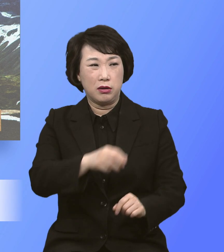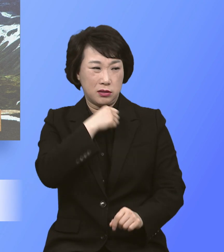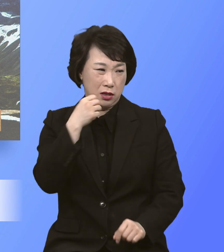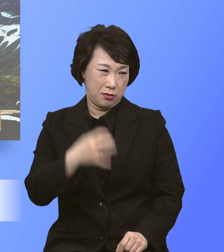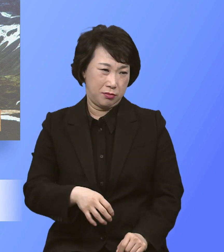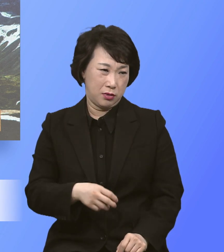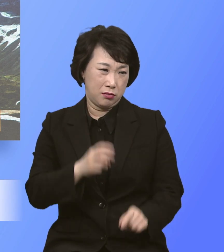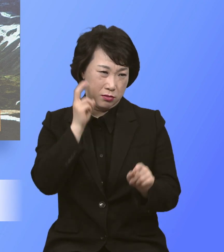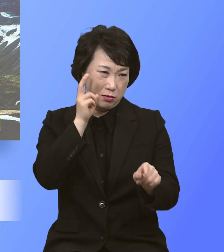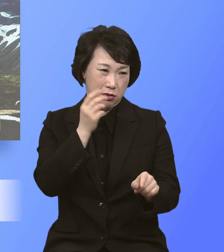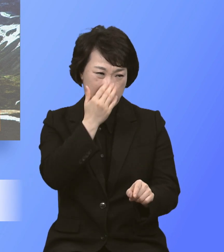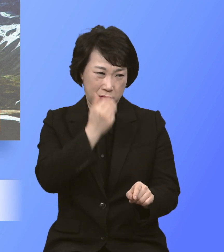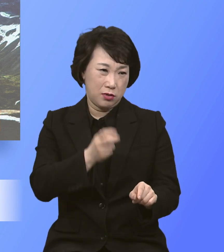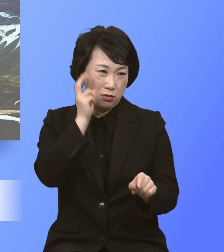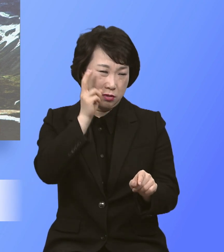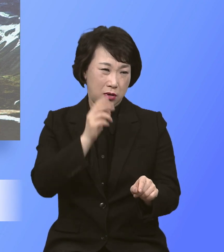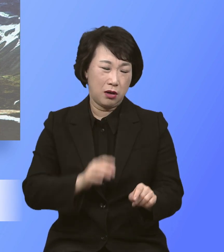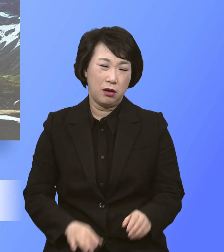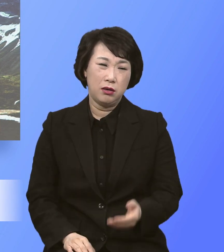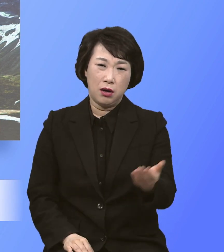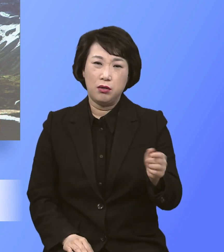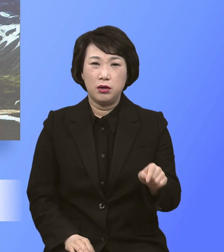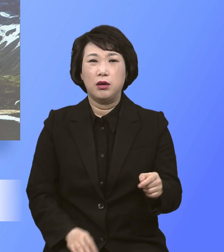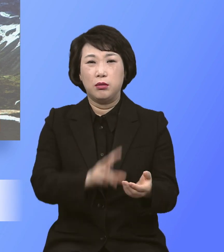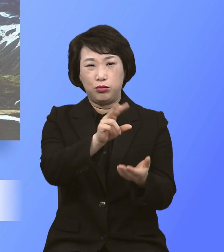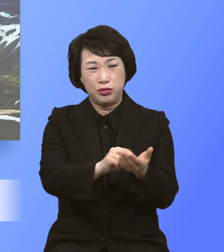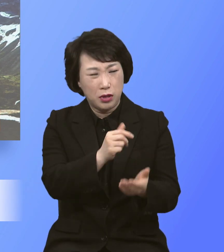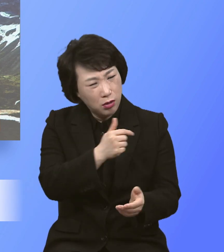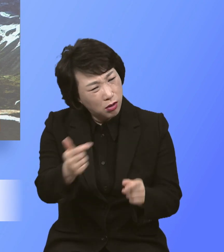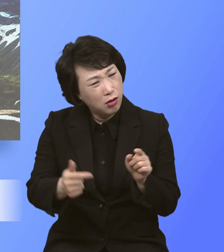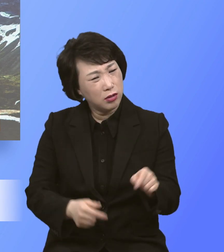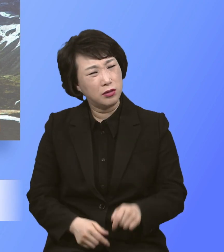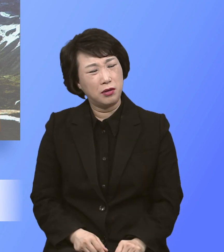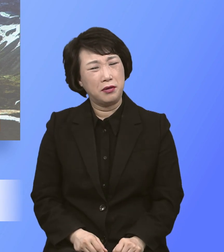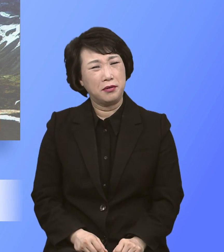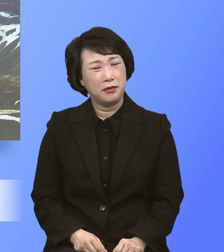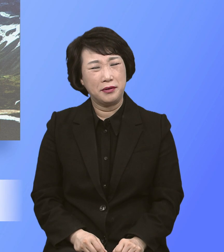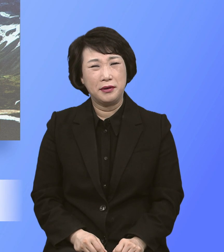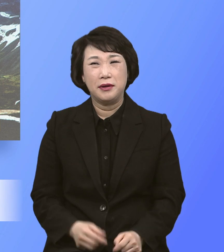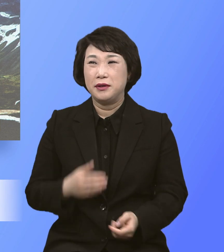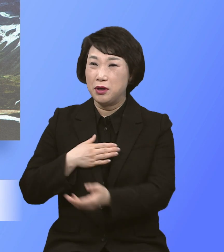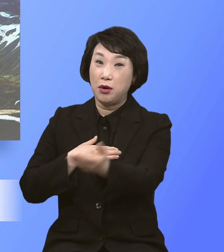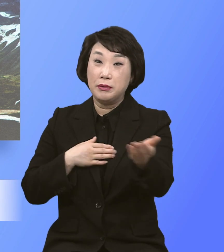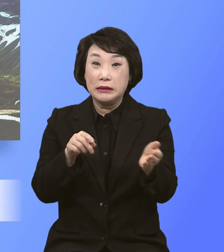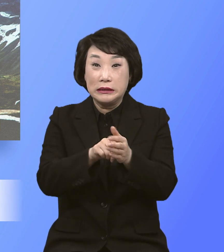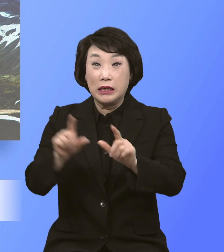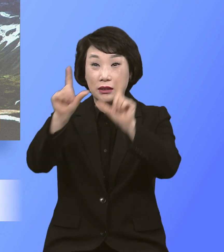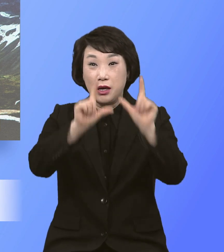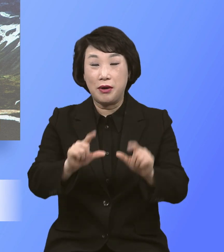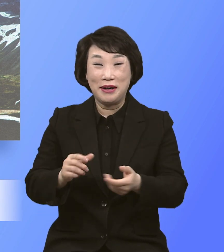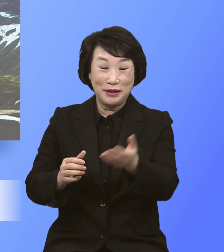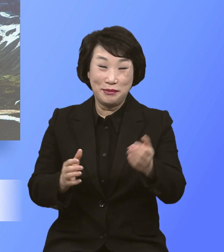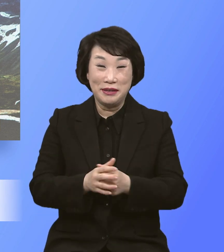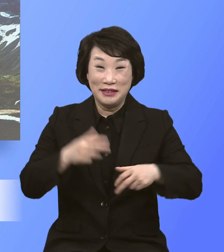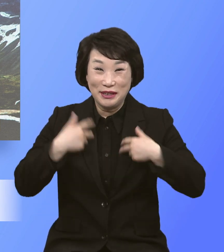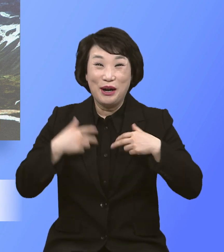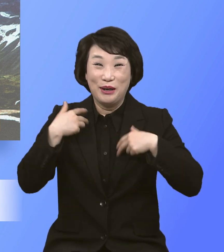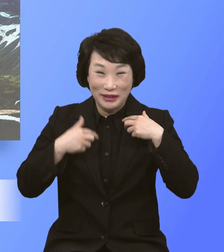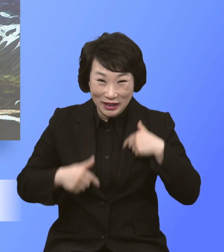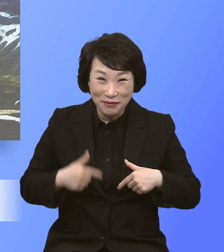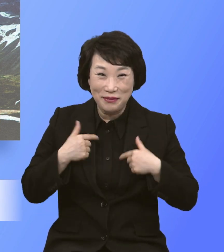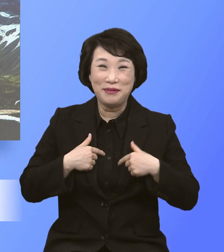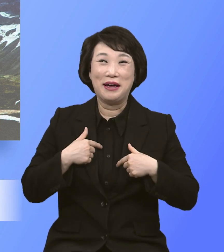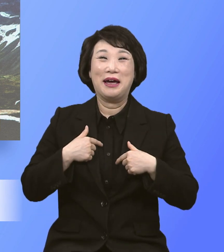없는 사람이야. 아주 재미가 없는 사람이야. 여러분, 신앙생활하면서 즐겁고 기쁨의